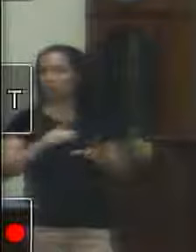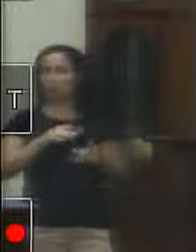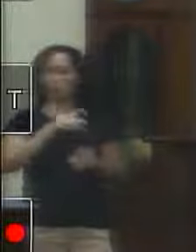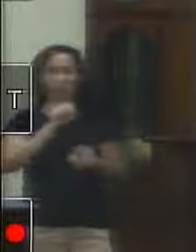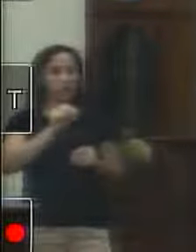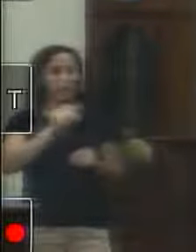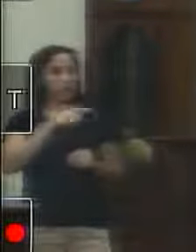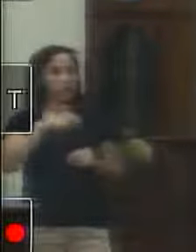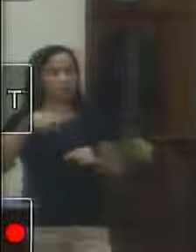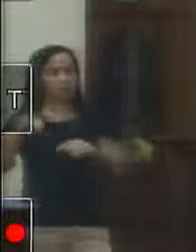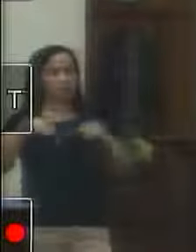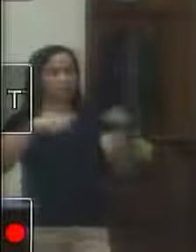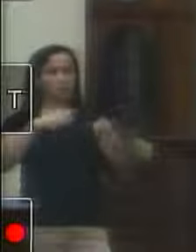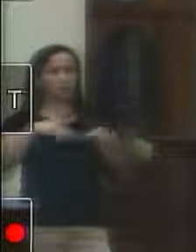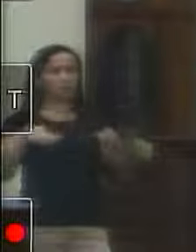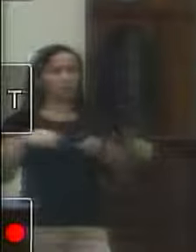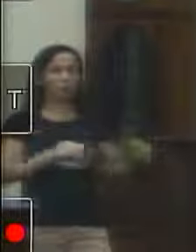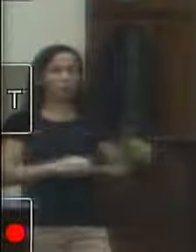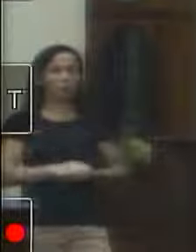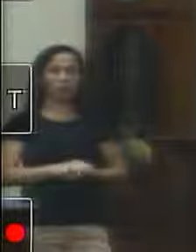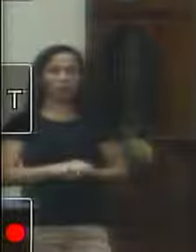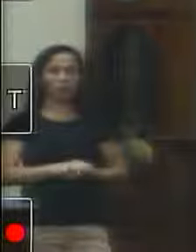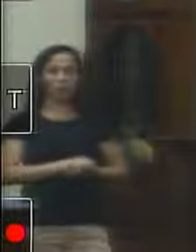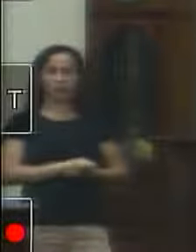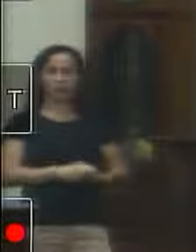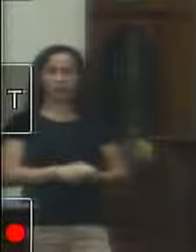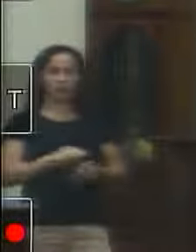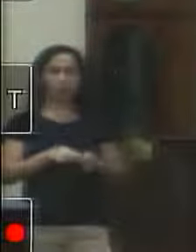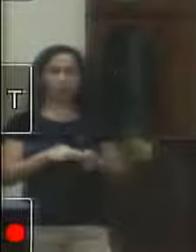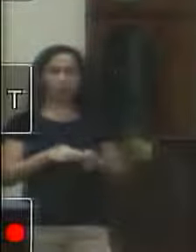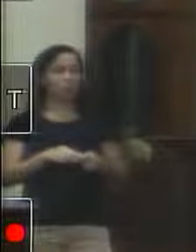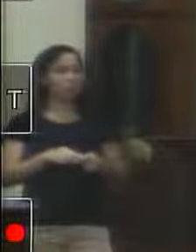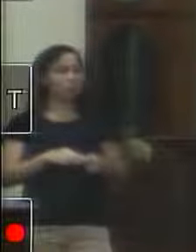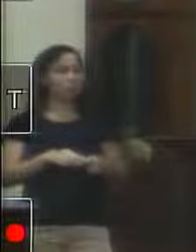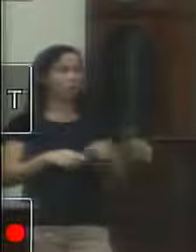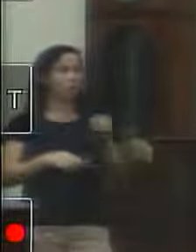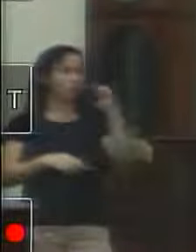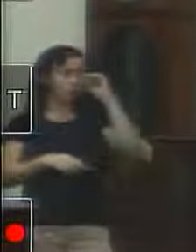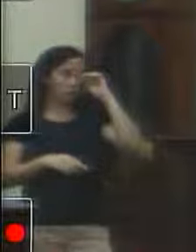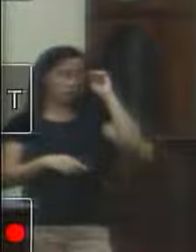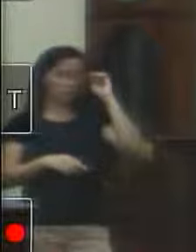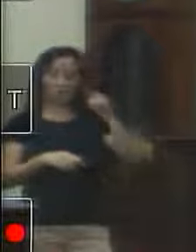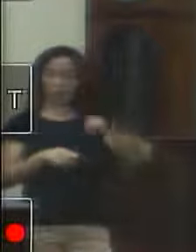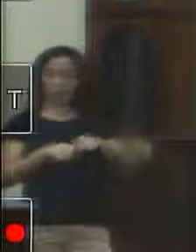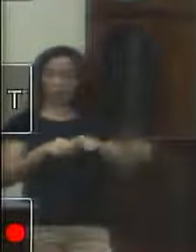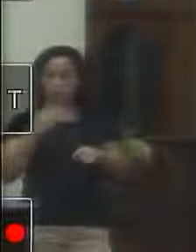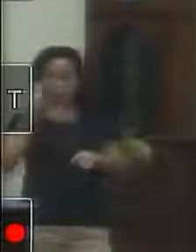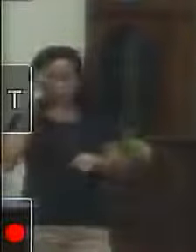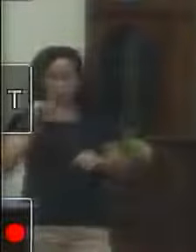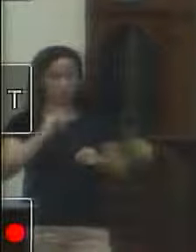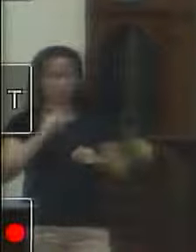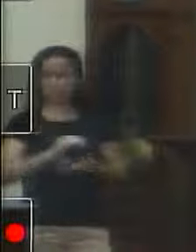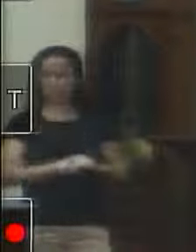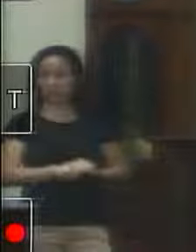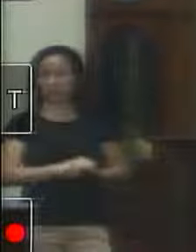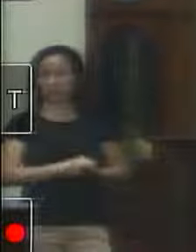quem que ia para cada lugar. Com relação, aí eu não sei se vai...